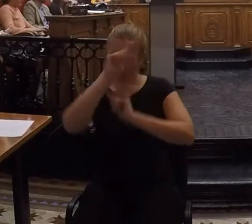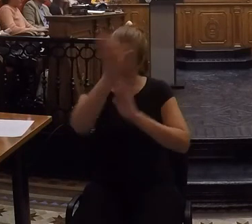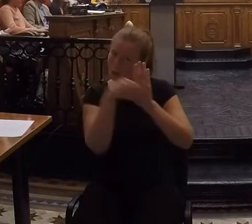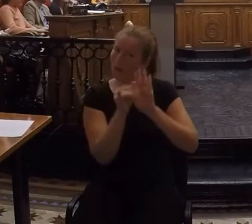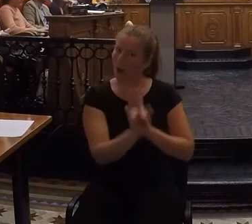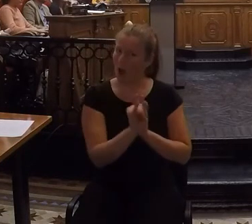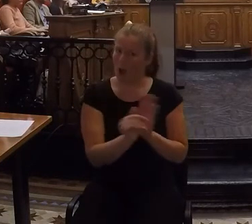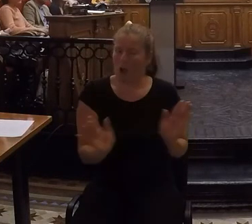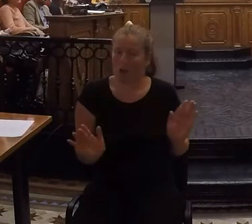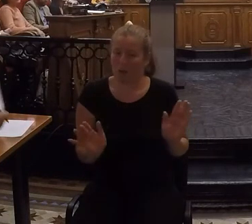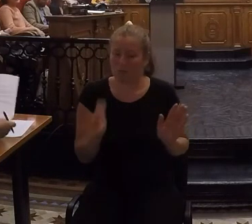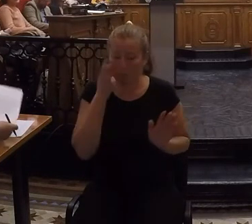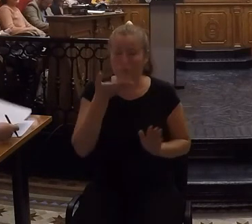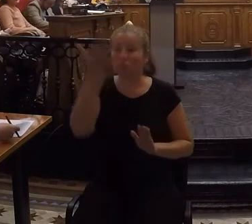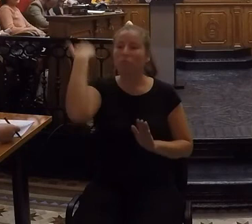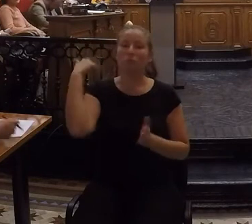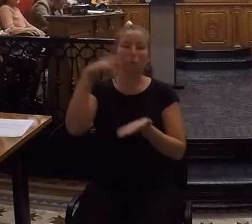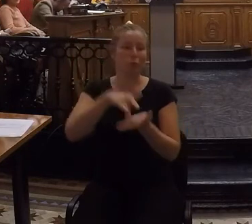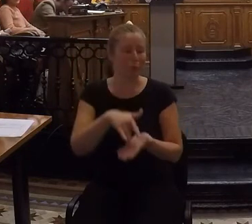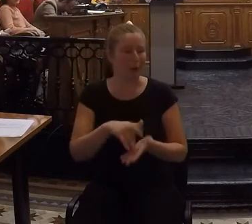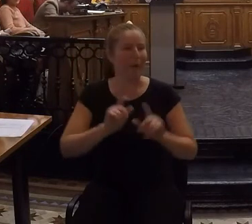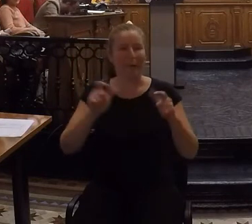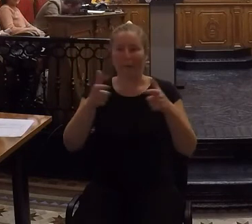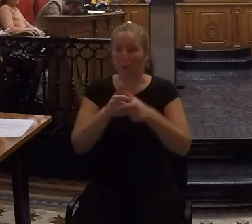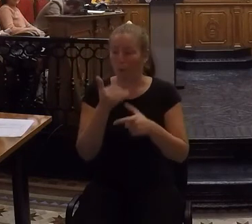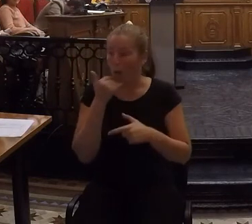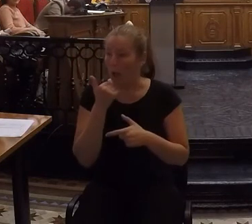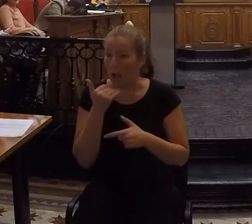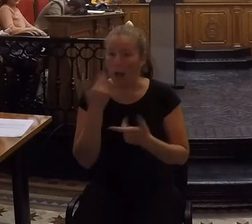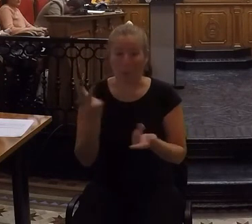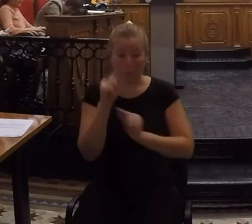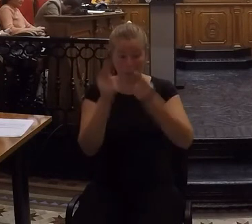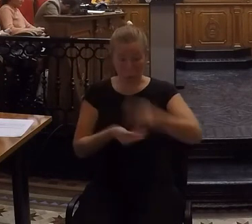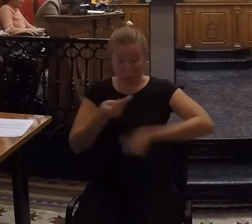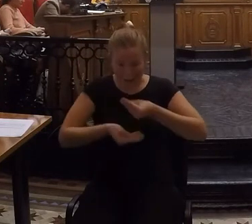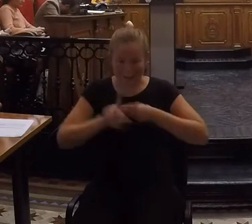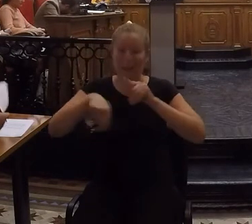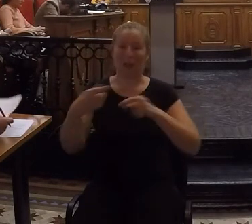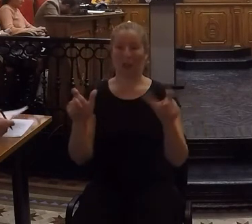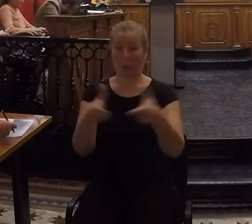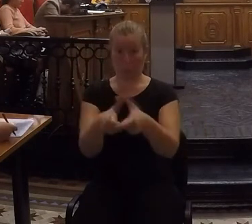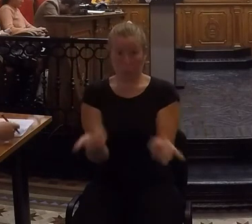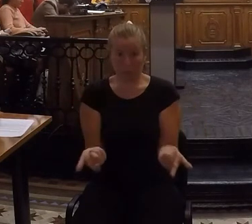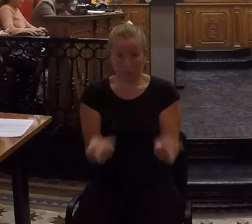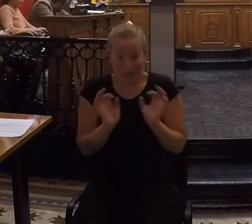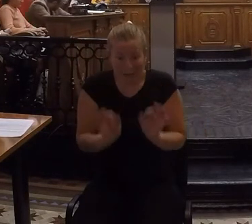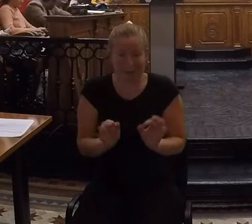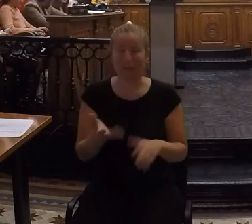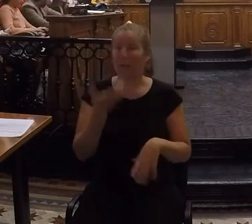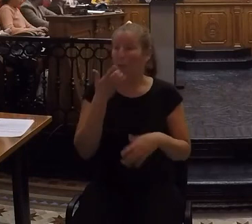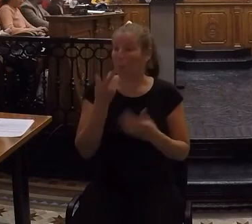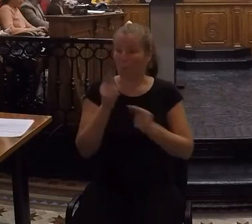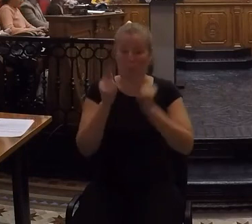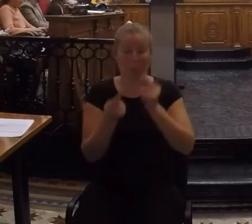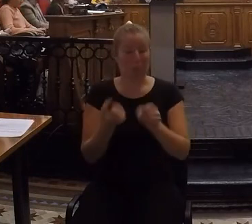como dijimos en su momento, tener las reuniones cuando se realiza el presupuesto. Si no quieren contar con nosotros, no pasa absolutamente nada. Vamos a seguir